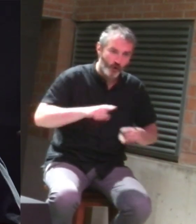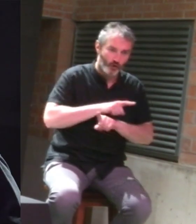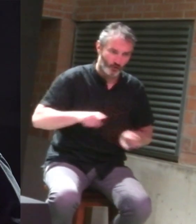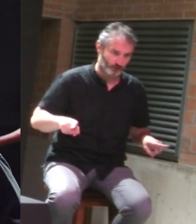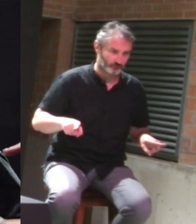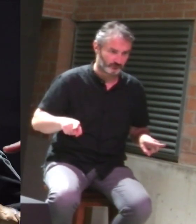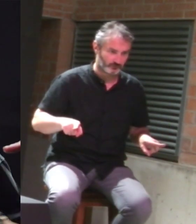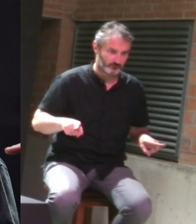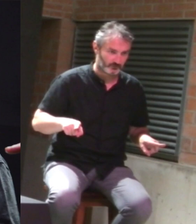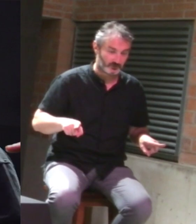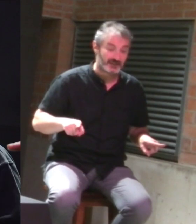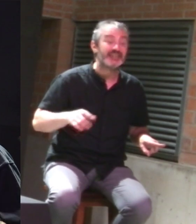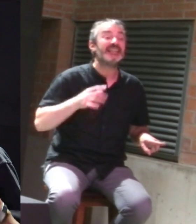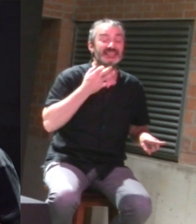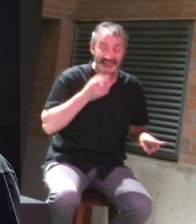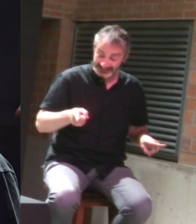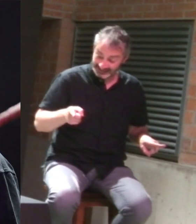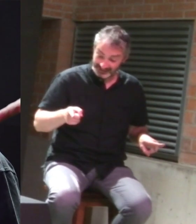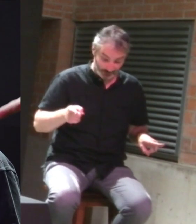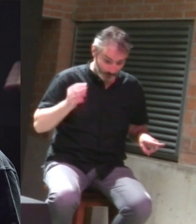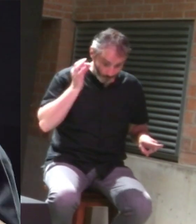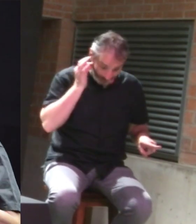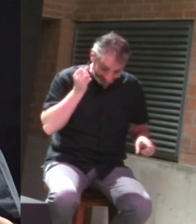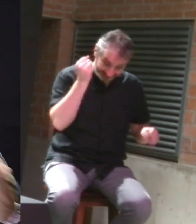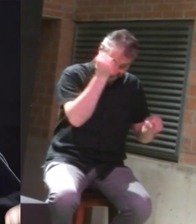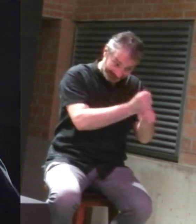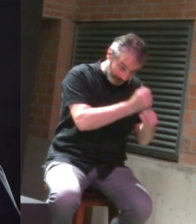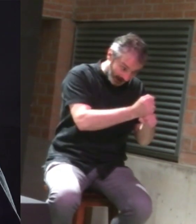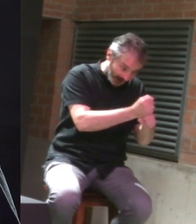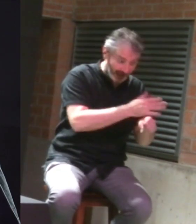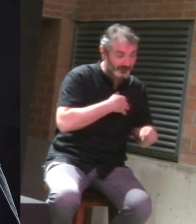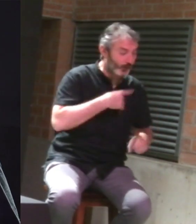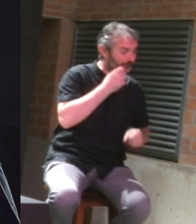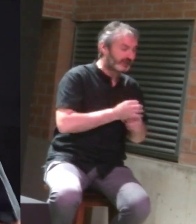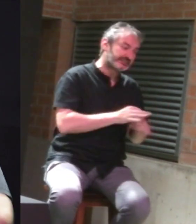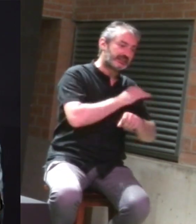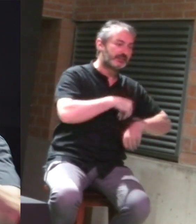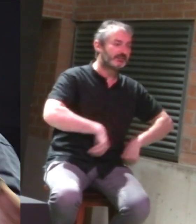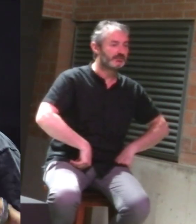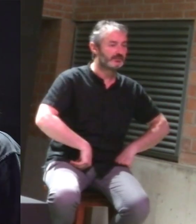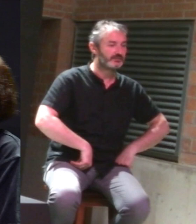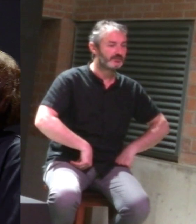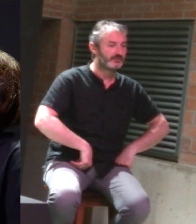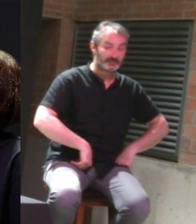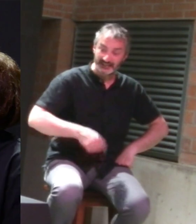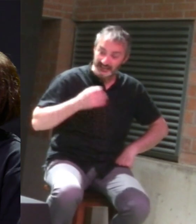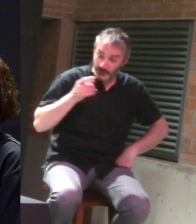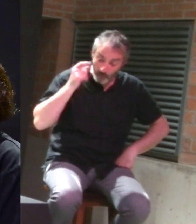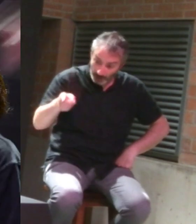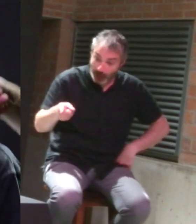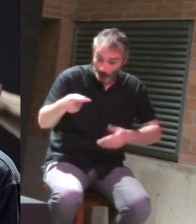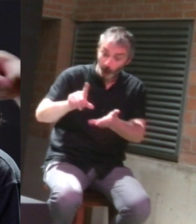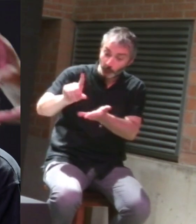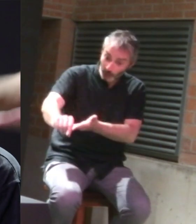que además les arrebataban el trabajo a ellos por cobrar salarios más bajos. en lugar de plantearse, vamos a reivindicar